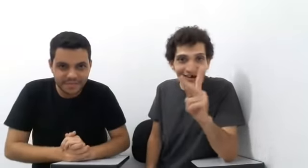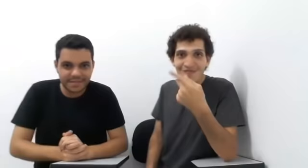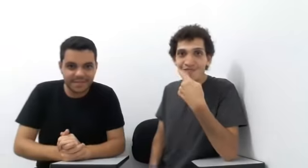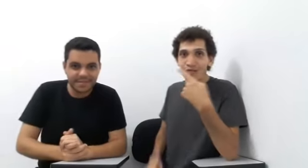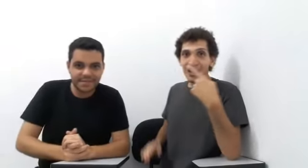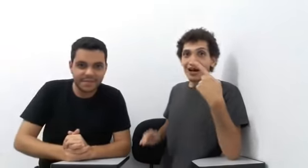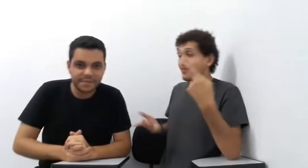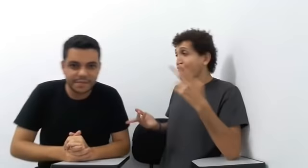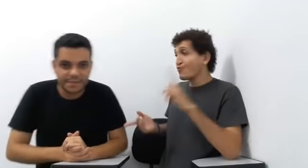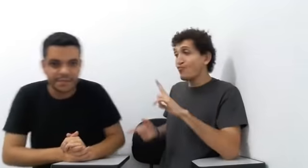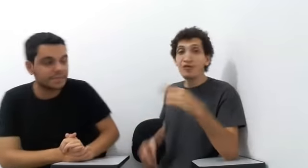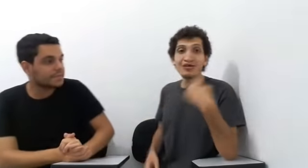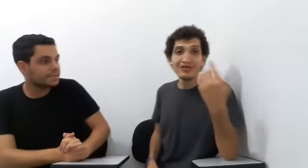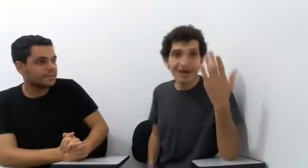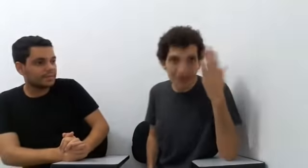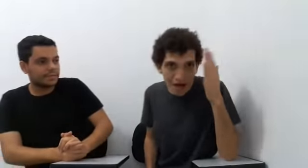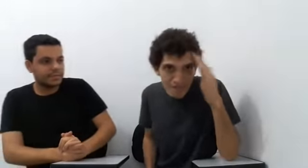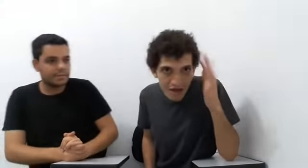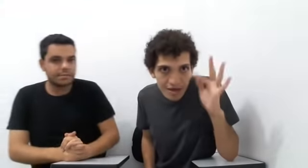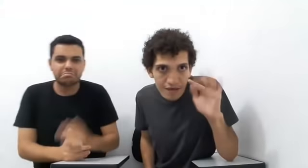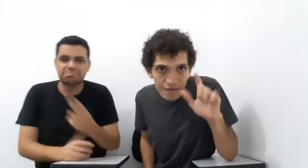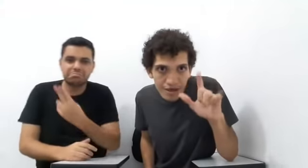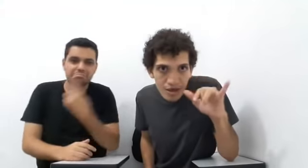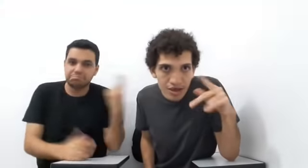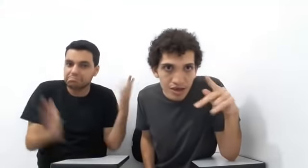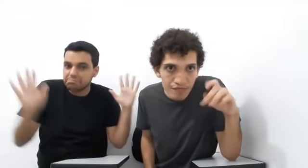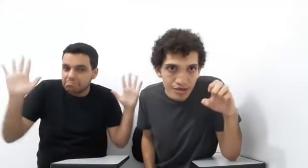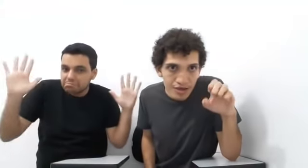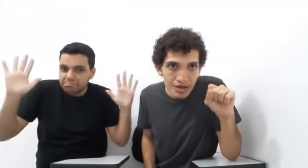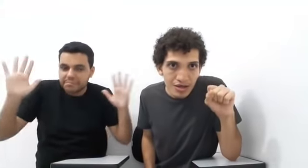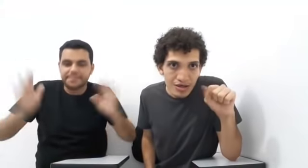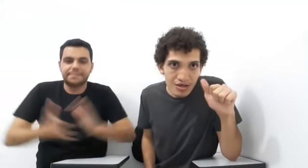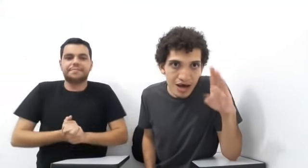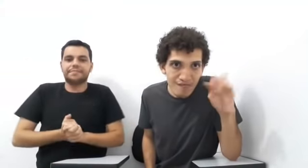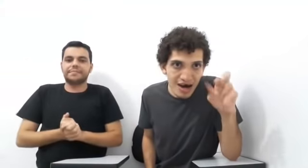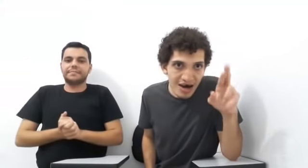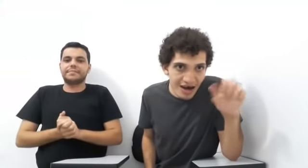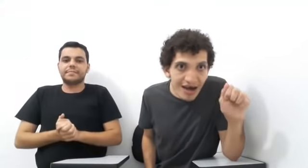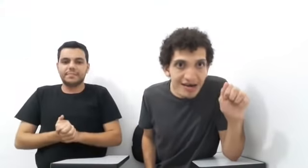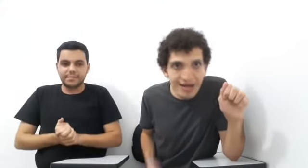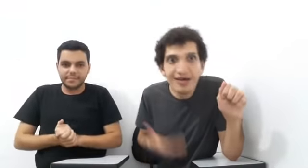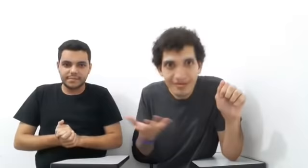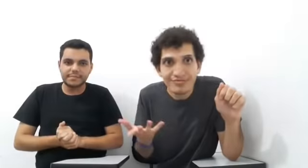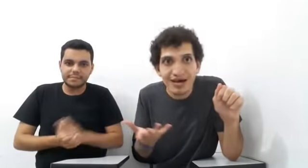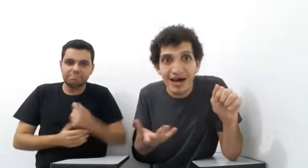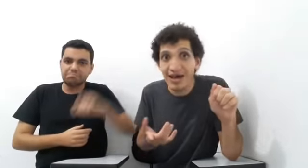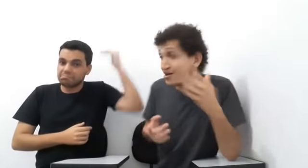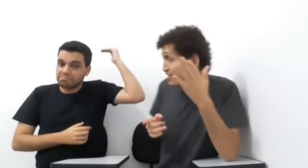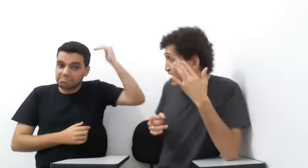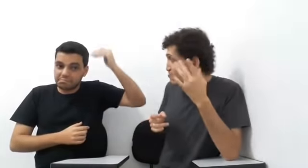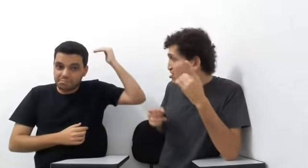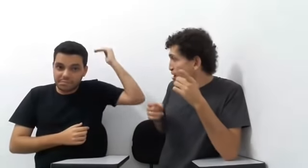Vamos lá. Então, nós já sabe, né? Felipe Sabará, né? Sabe